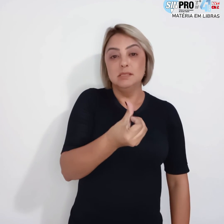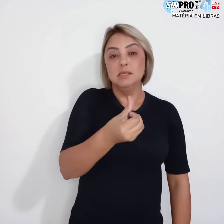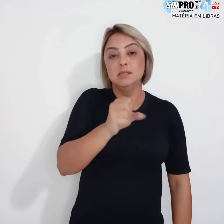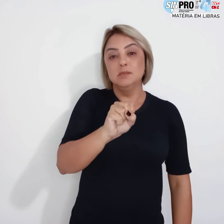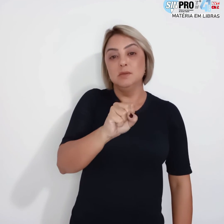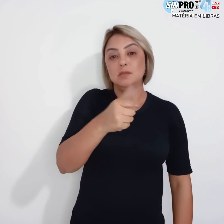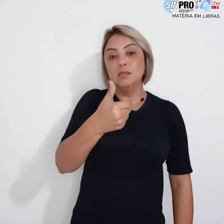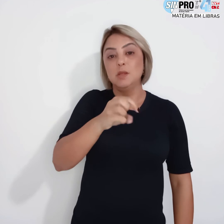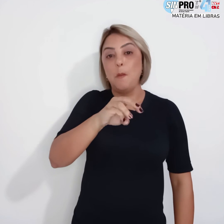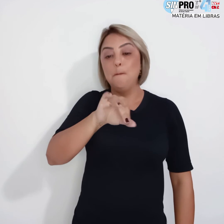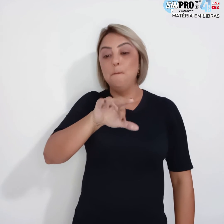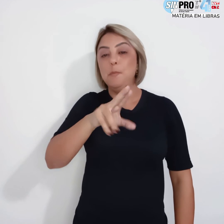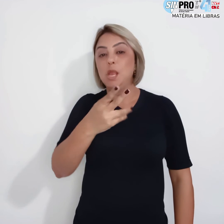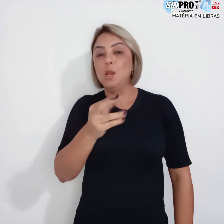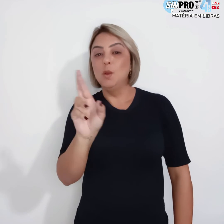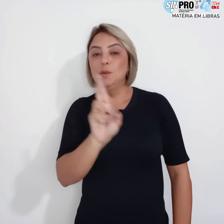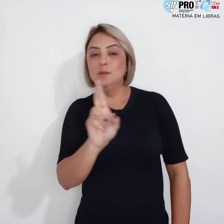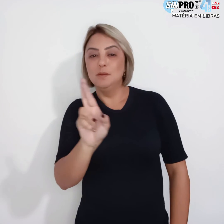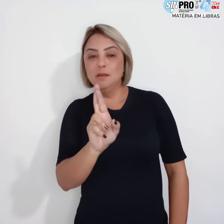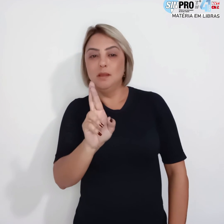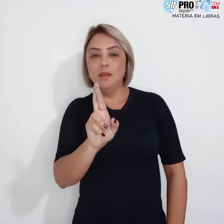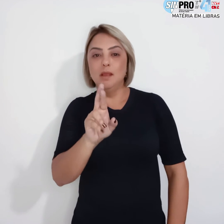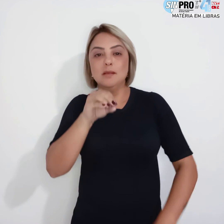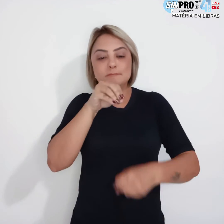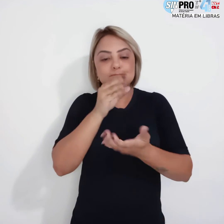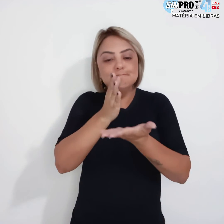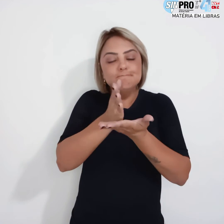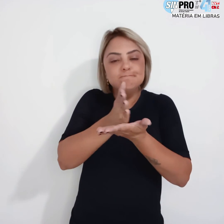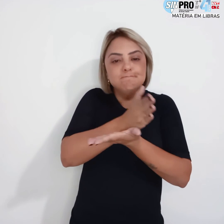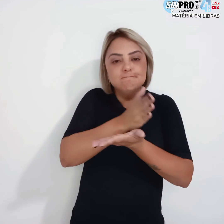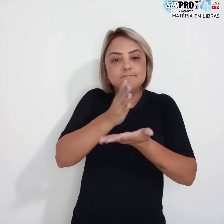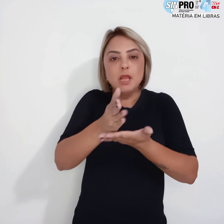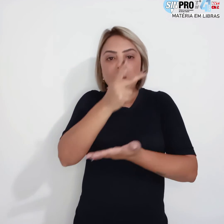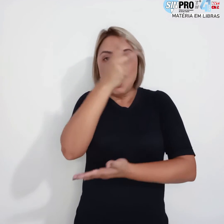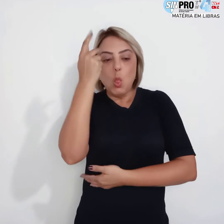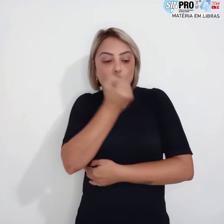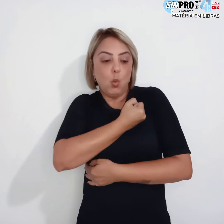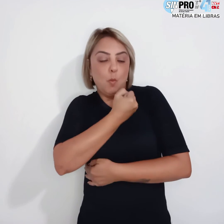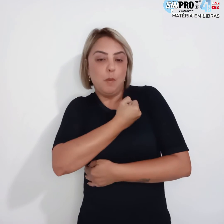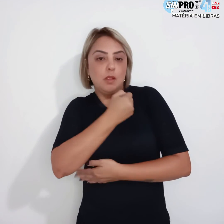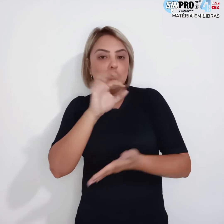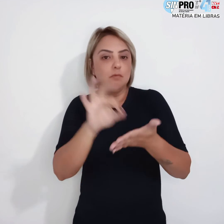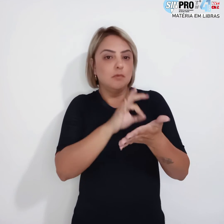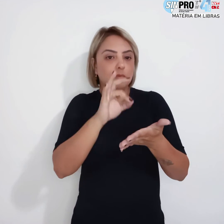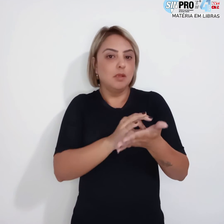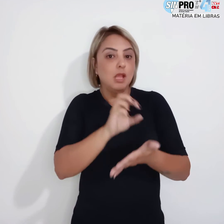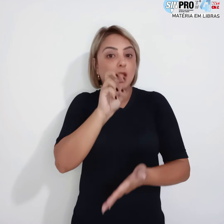682 milhões e divide pelo número de candidatos inscritos,